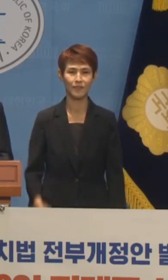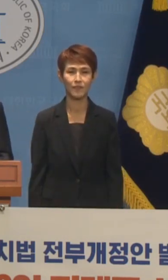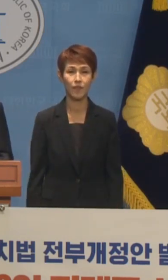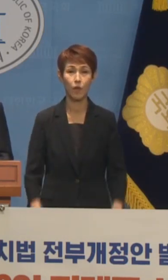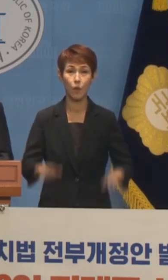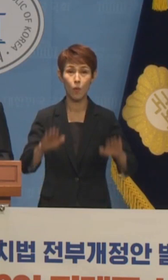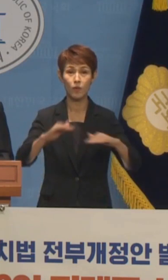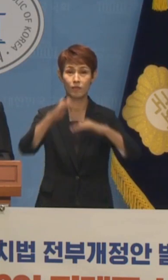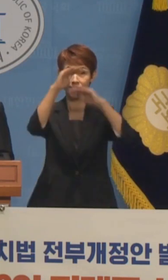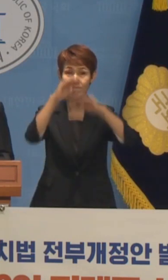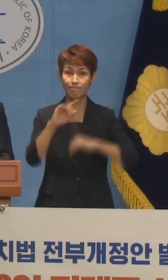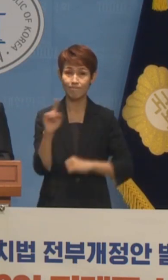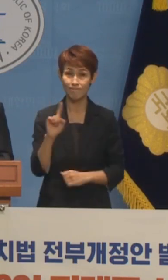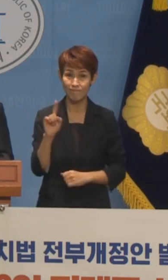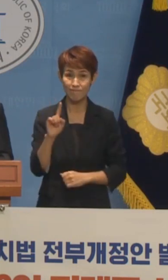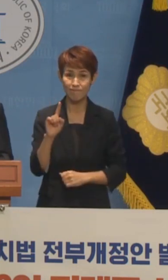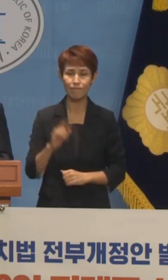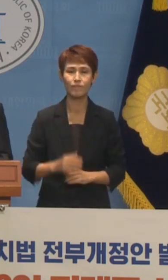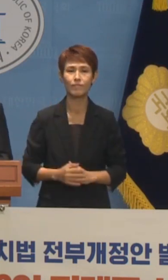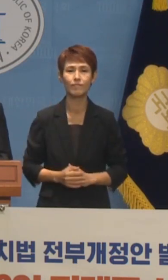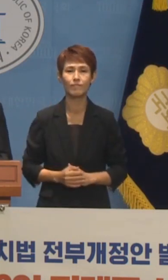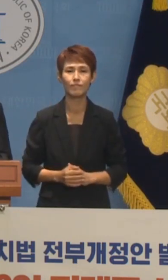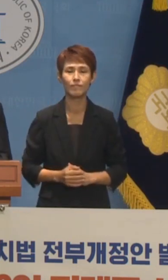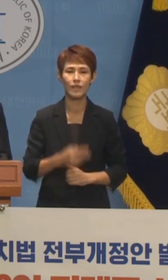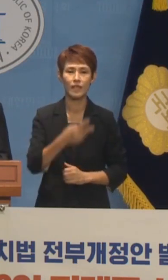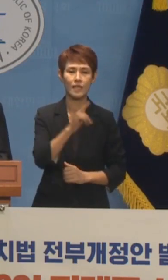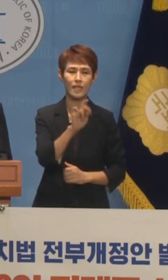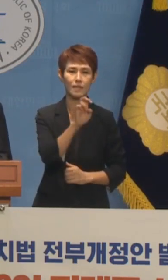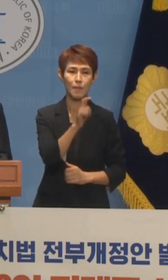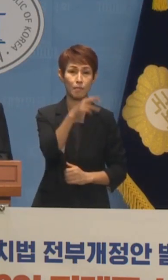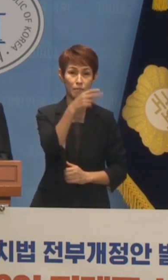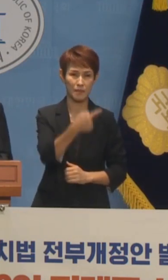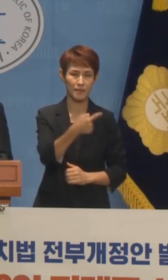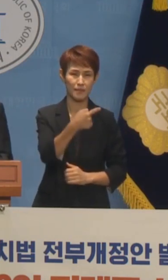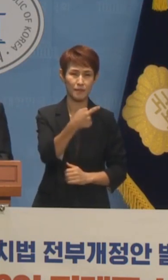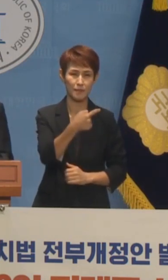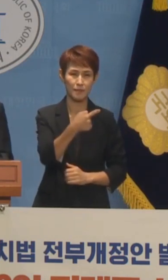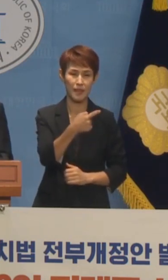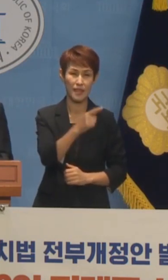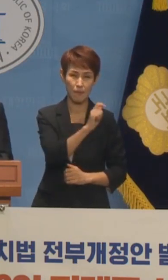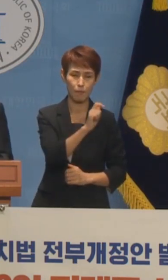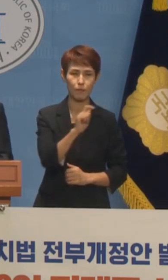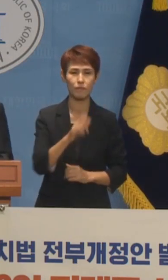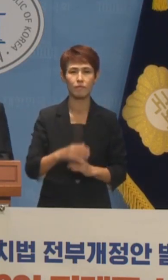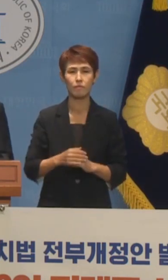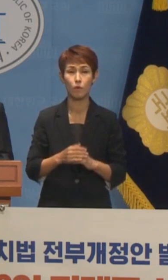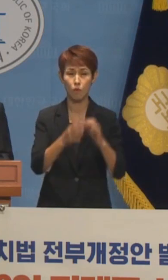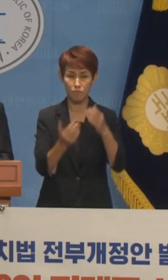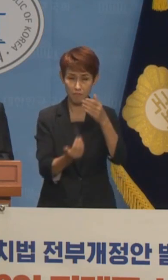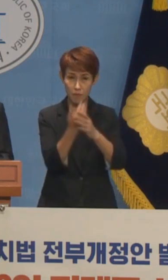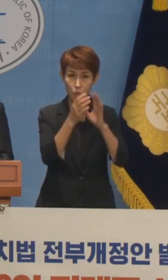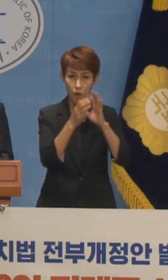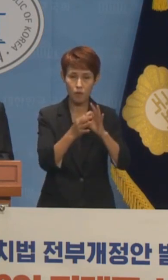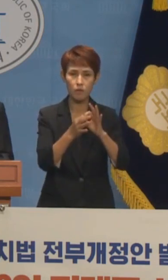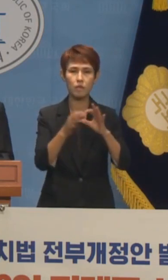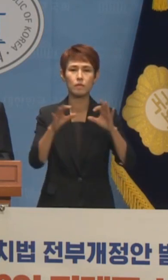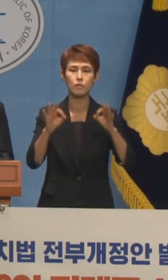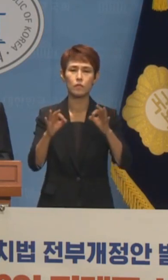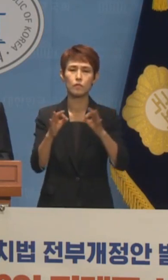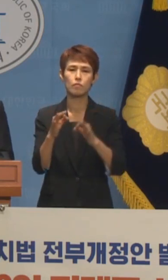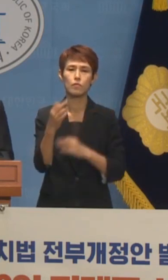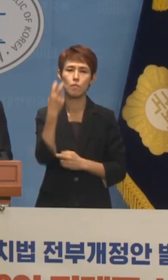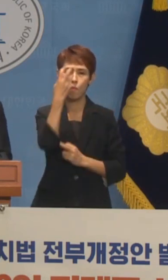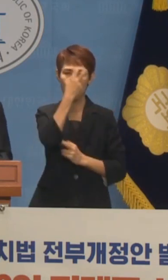기자회견은 어 최근에 발생한 팀프 사태와 같은 금융 당국의 금융 소비자 보호 미흡에